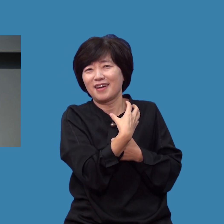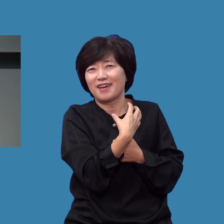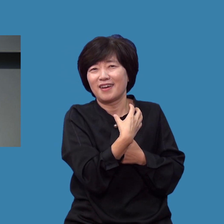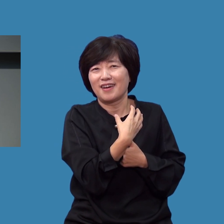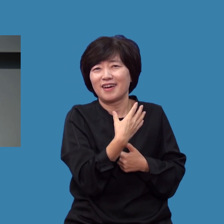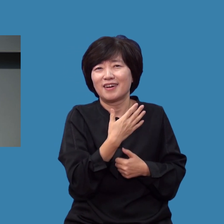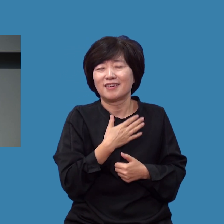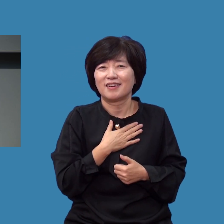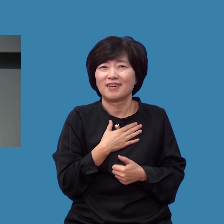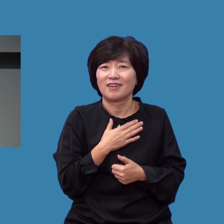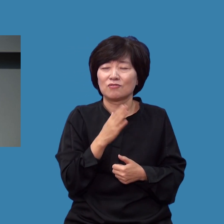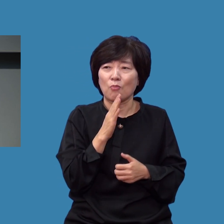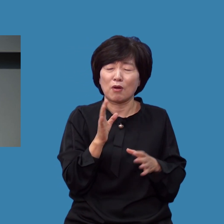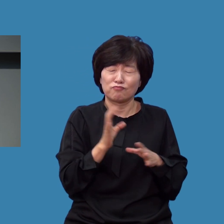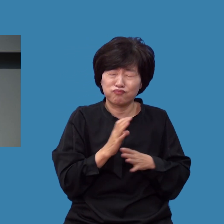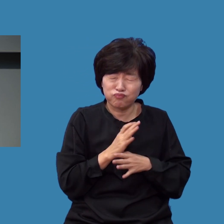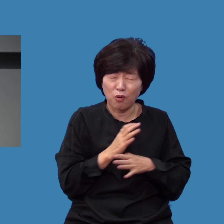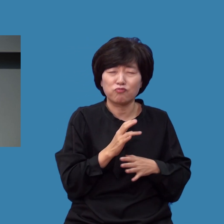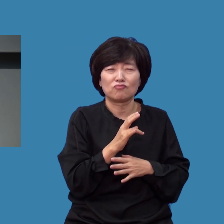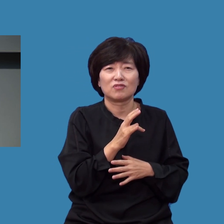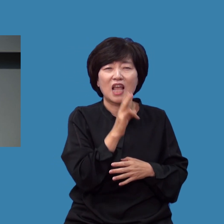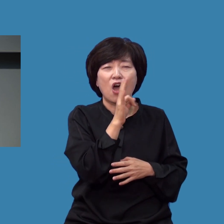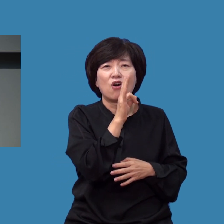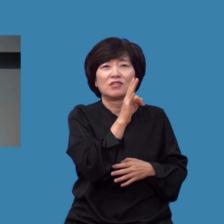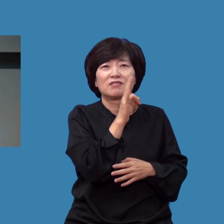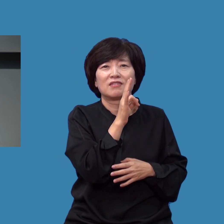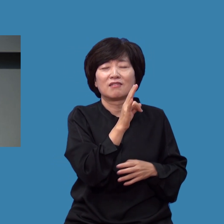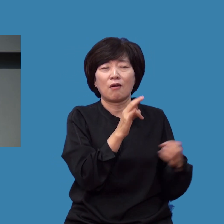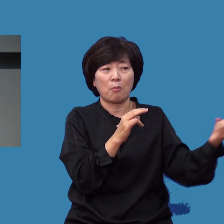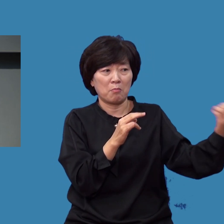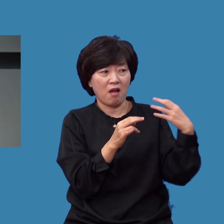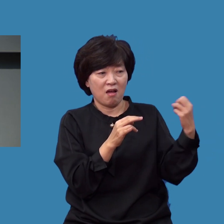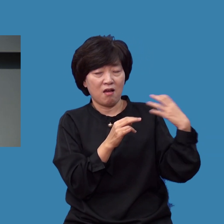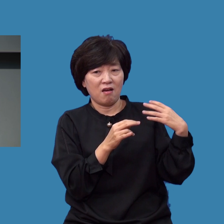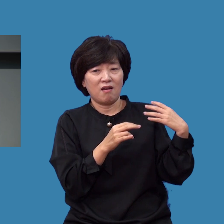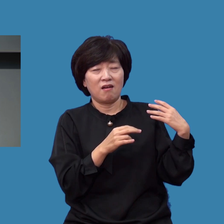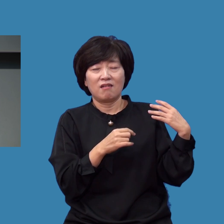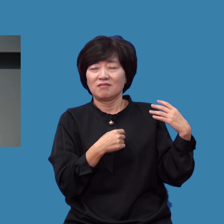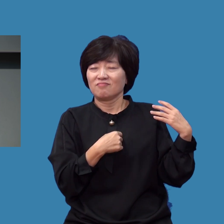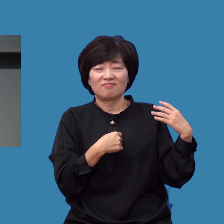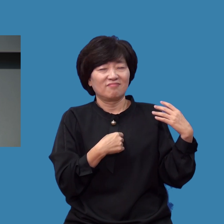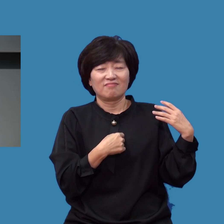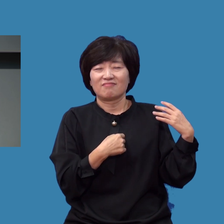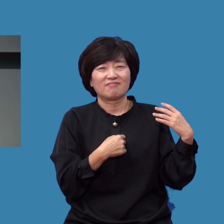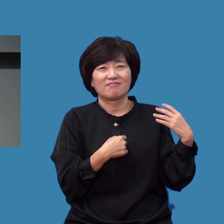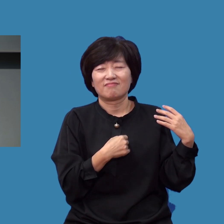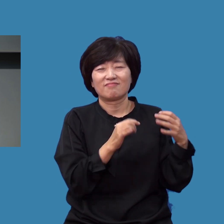근데 정말 이렇게 무시무시한 예언들 막 하는 경우 있거든요.